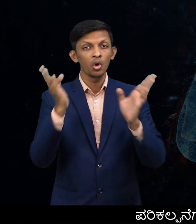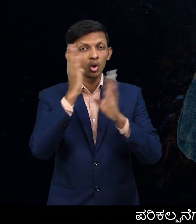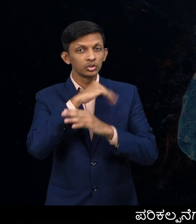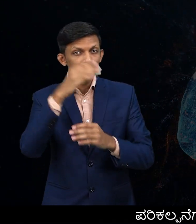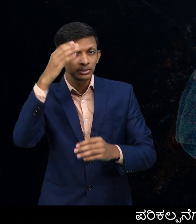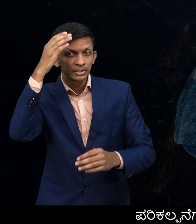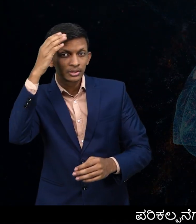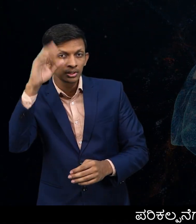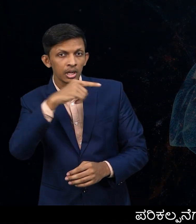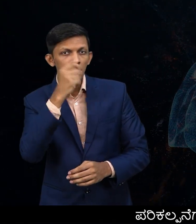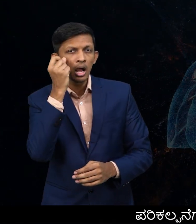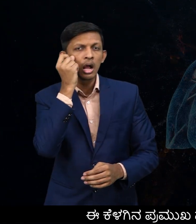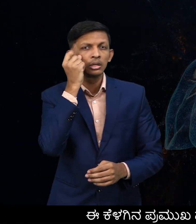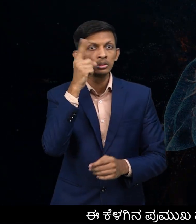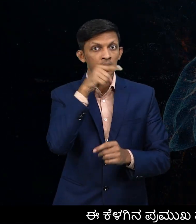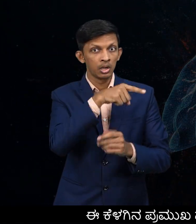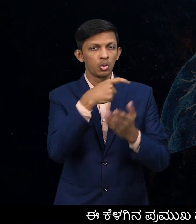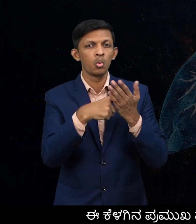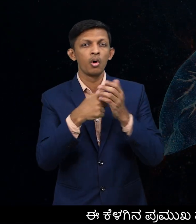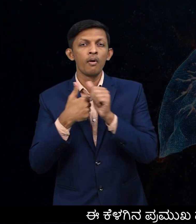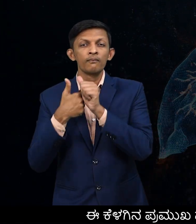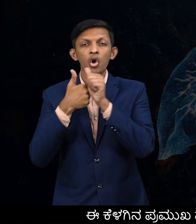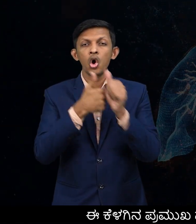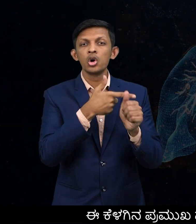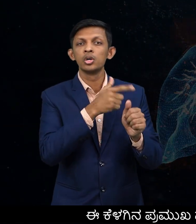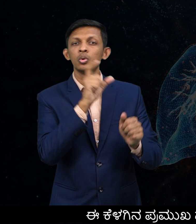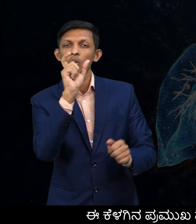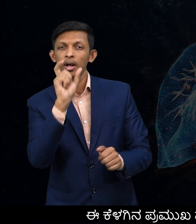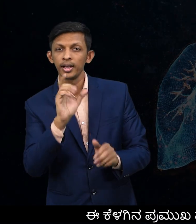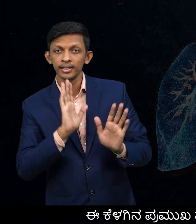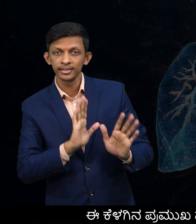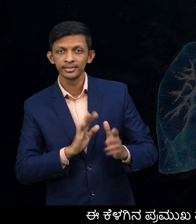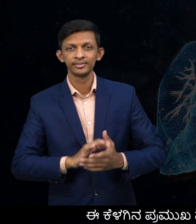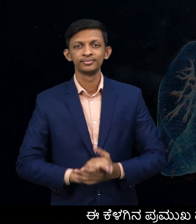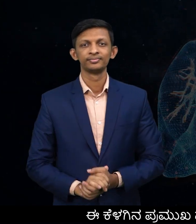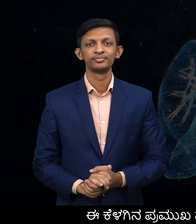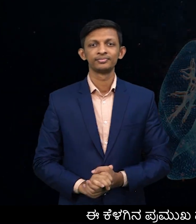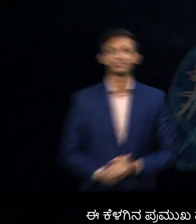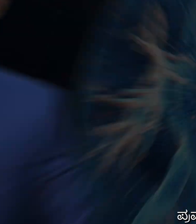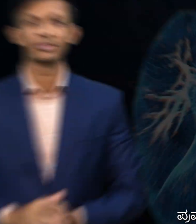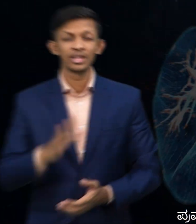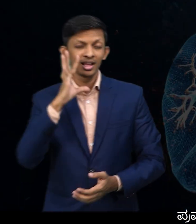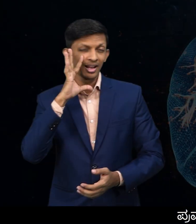ಪರಿಕಲ್ಪನೆಗೆ ಹೋಗುವ ಮೊದಲು ಈ ಕೆಳಗಿನ ಪ್ರಮುಖ ಪದಗಳನ್ನು ಅರ್ಥ ಮಾಡಿಕೊಳ್ಳಿ. ಪ್ರಮುಖ ಪದಗಳು: